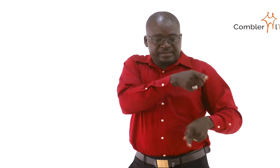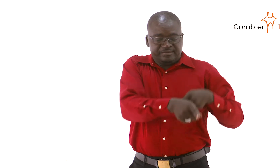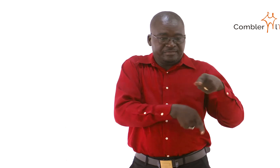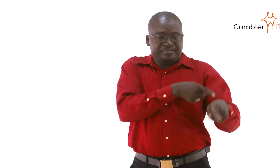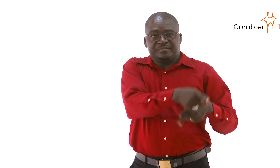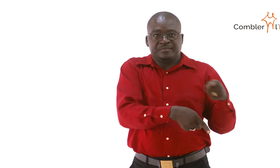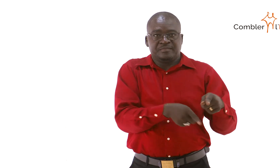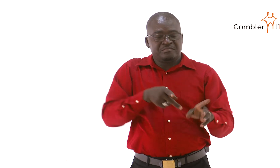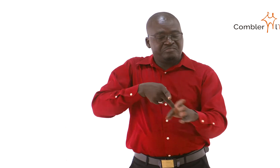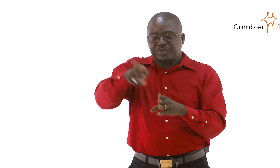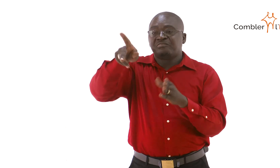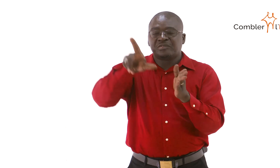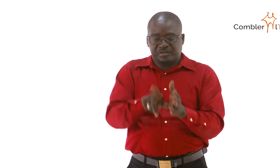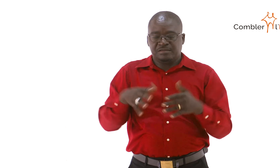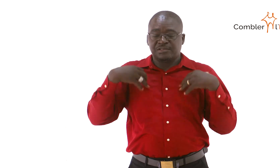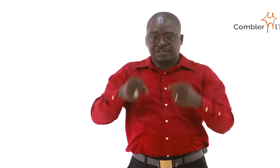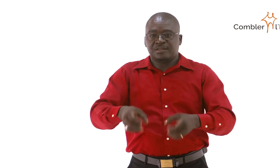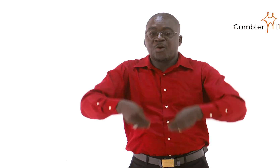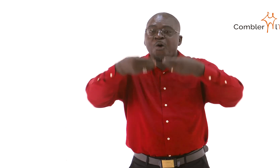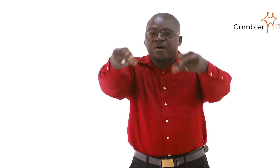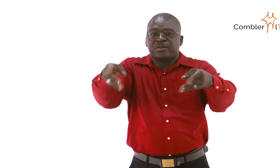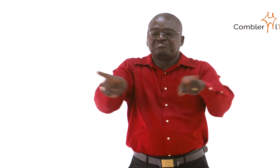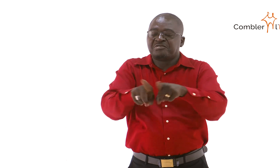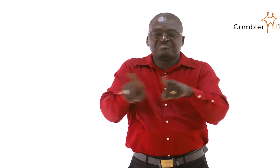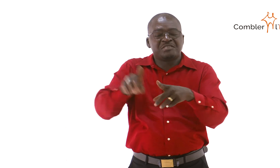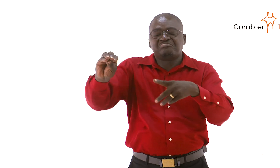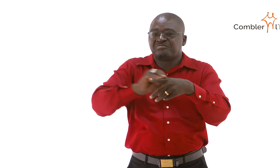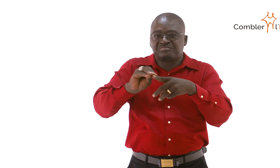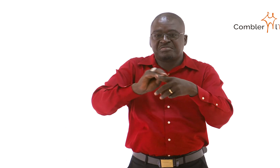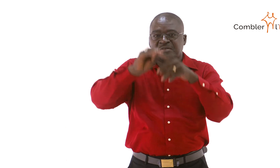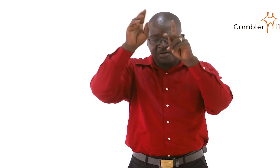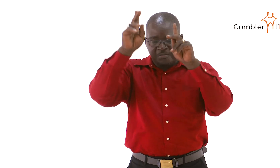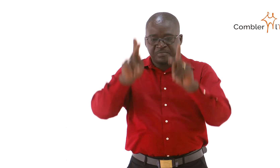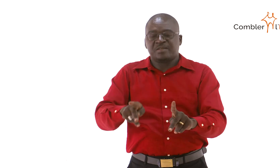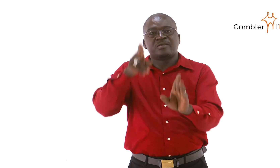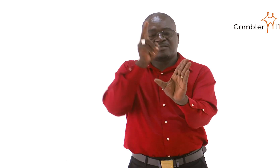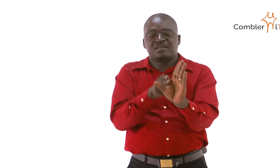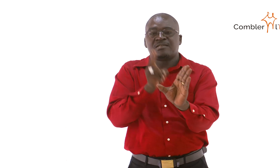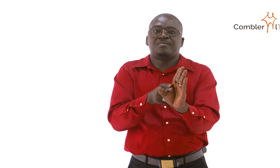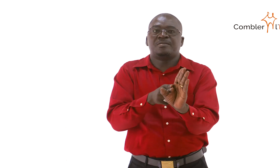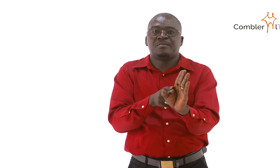vivent. Les professionnels de santé offrent les mêmes services aux personnes en situation de handicap qu'à tout le